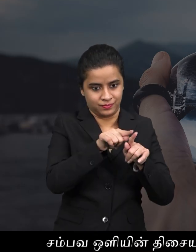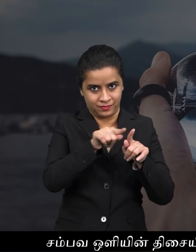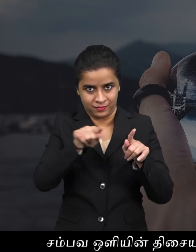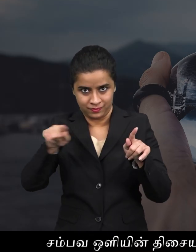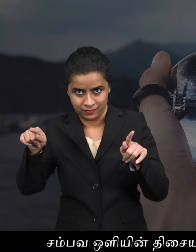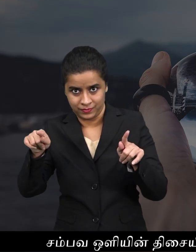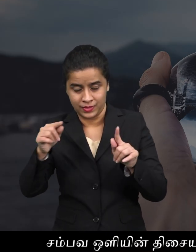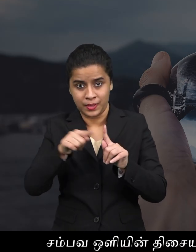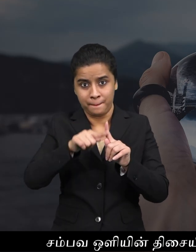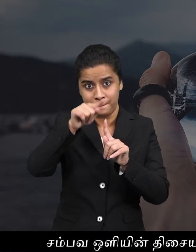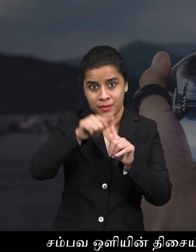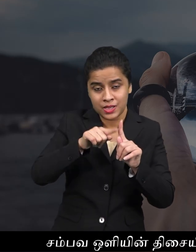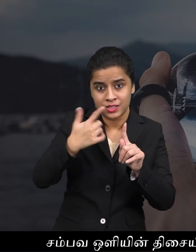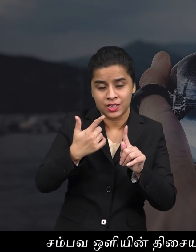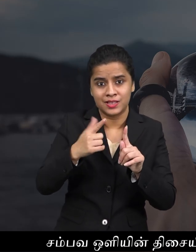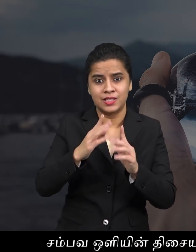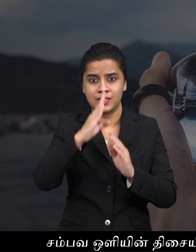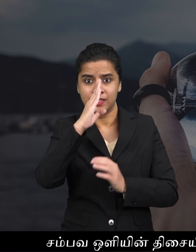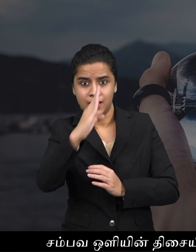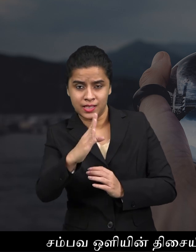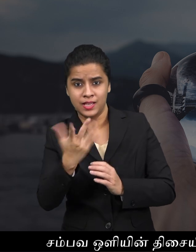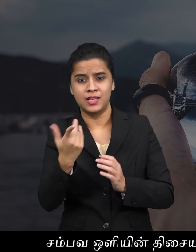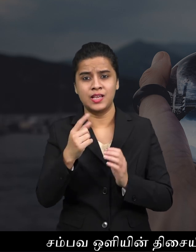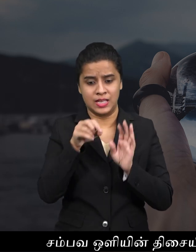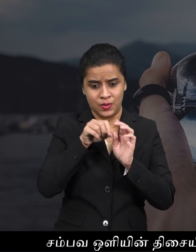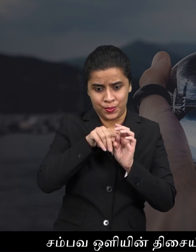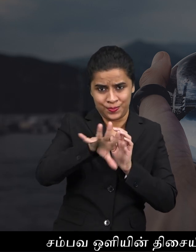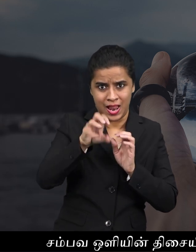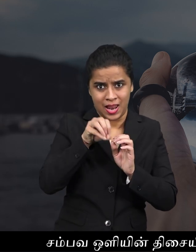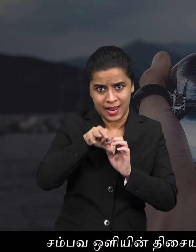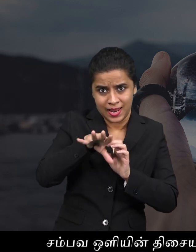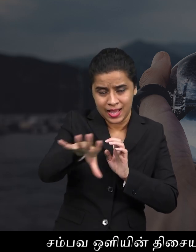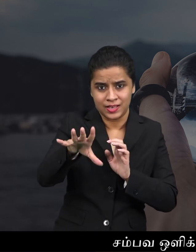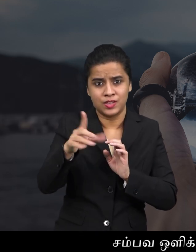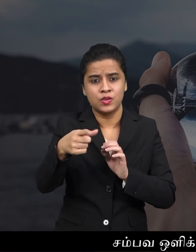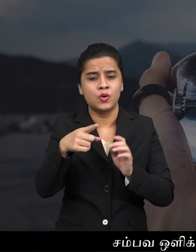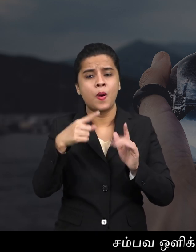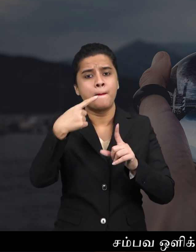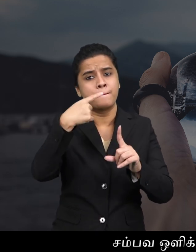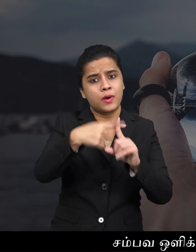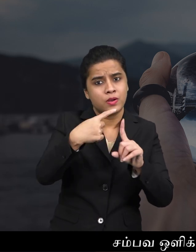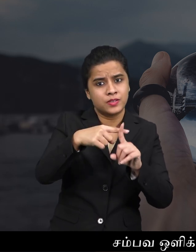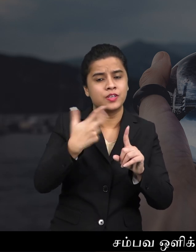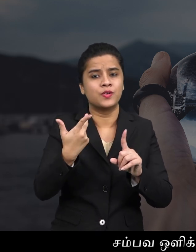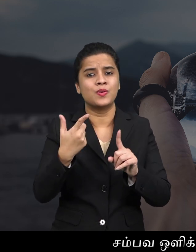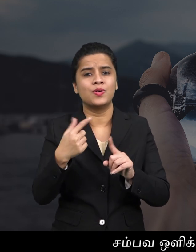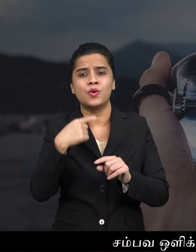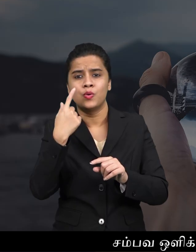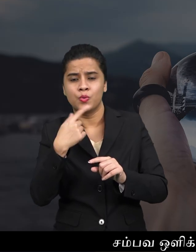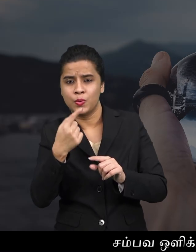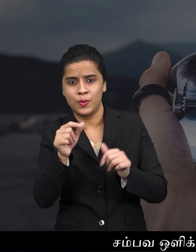நிகழ்வு ஒளியின் திசையில் அளவிடும் தூரங்கள் நேர்மறையாகவும், நிகழ்வு ஒளிக்கு எதிர்